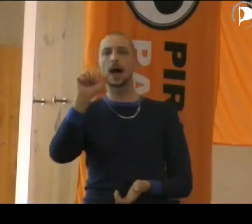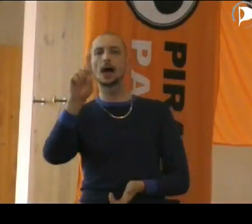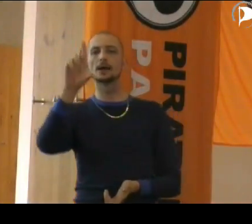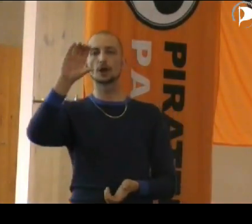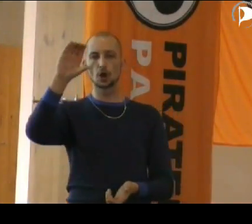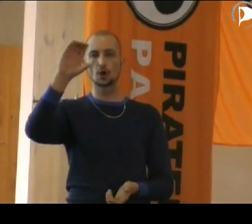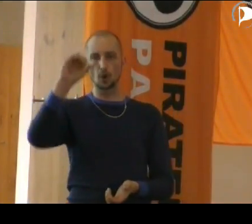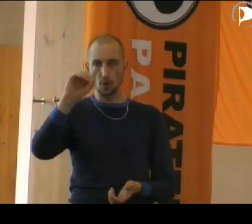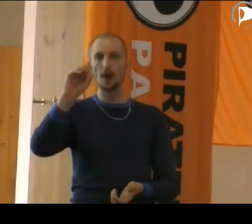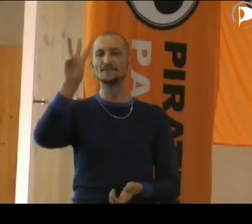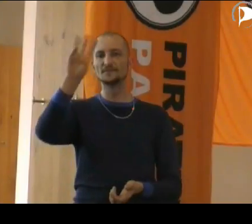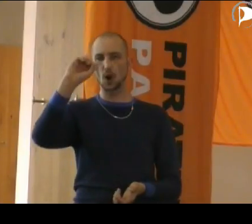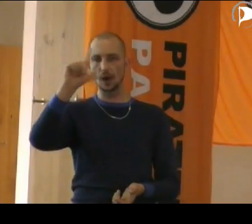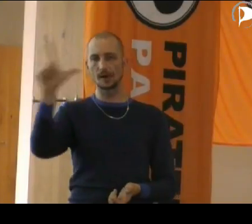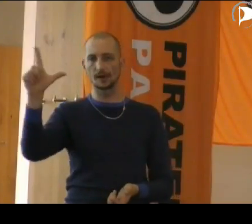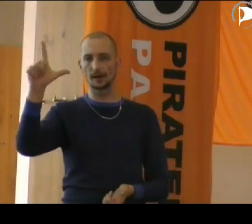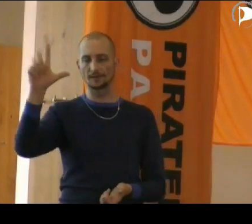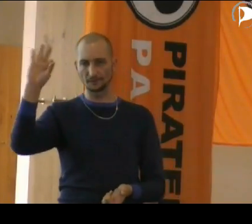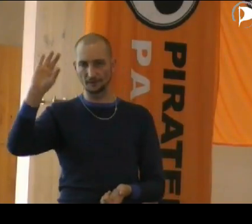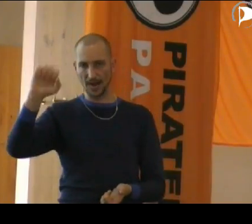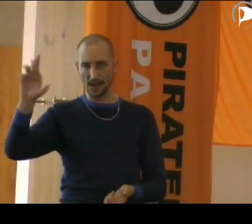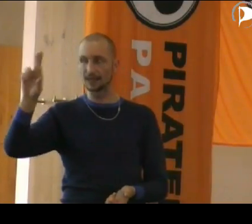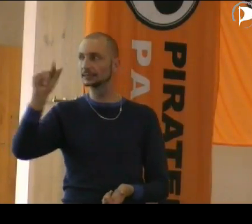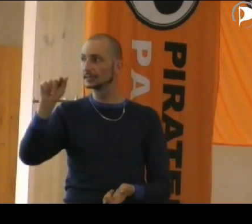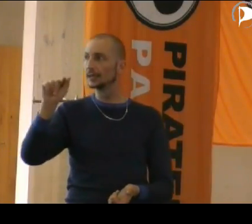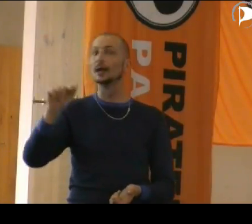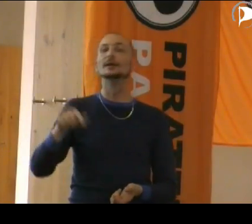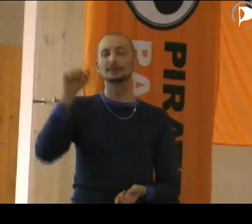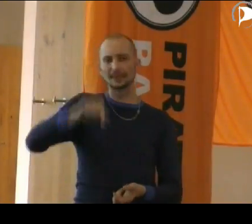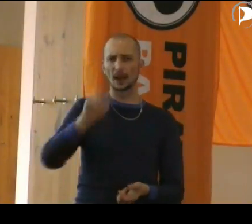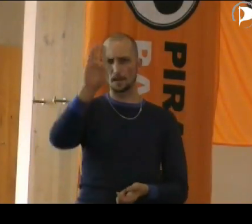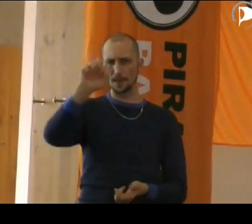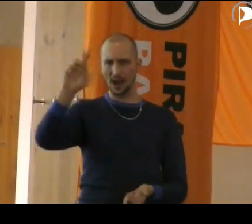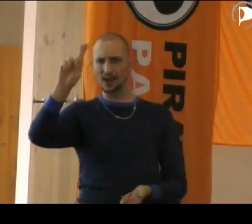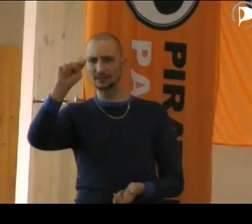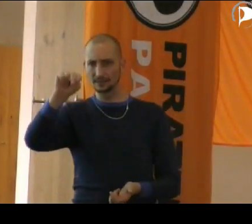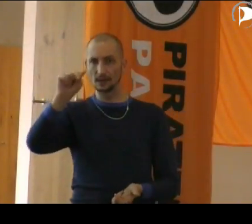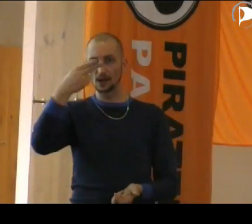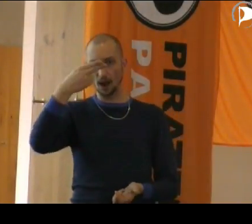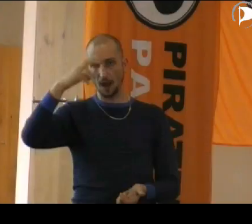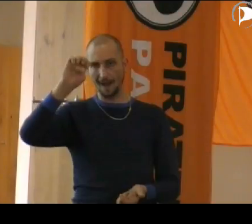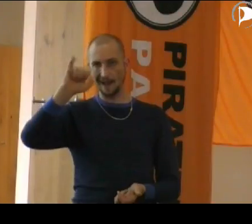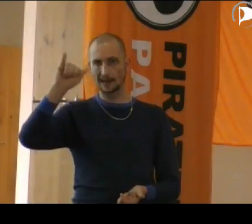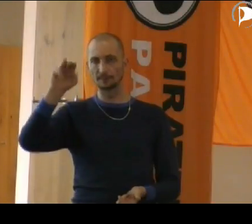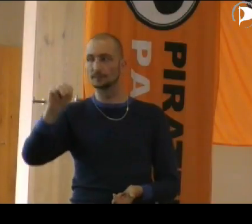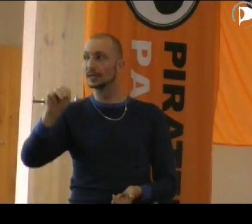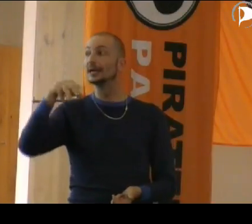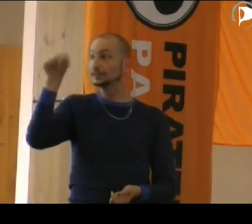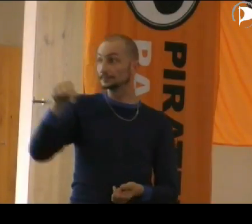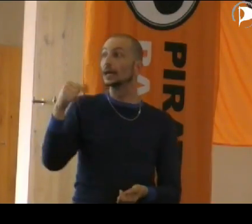genau zu sein aussteigern bin 30 jahre alt und berufswegen